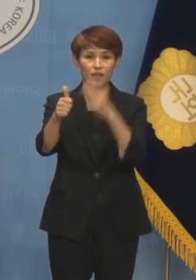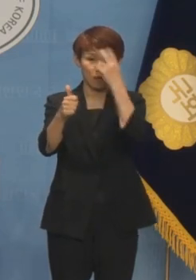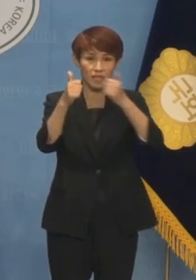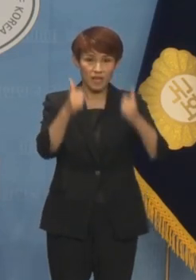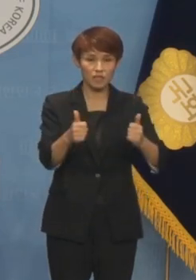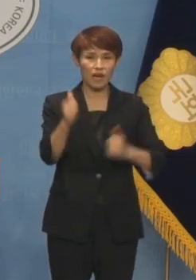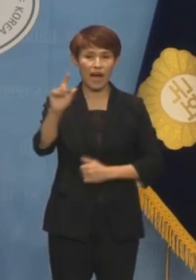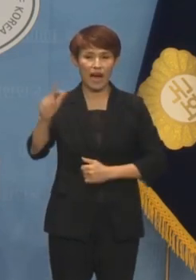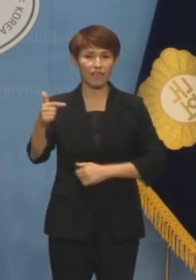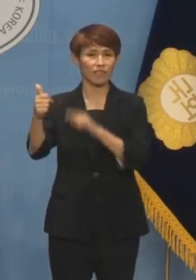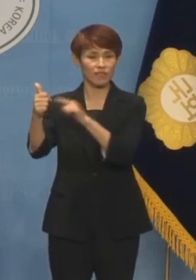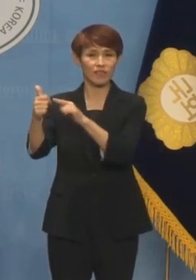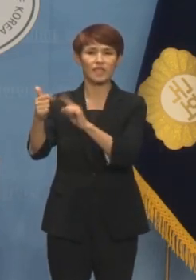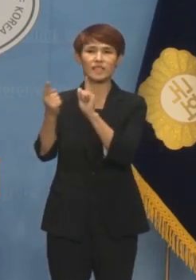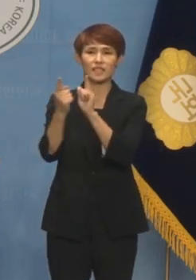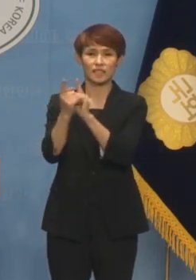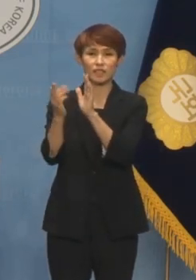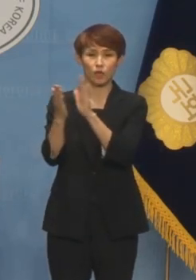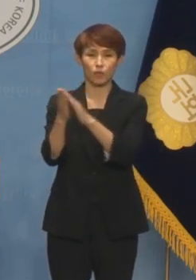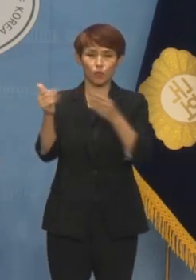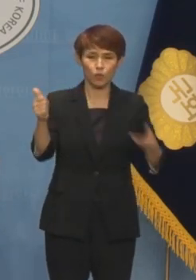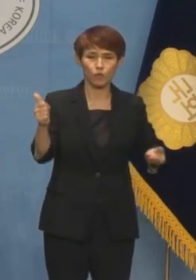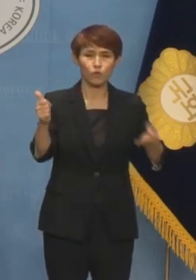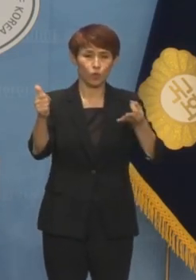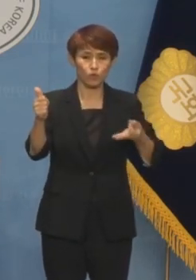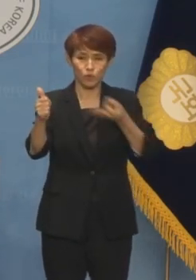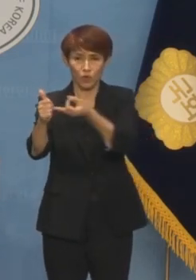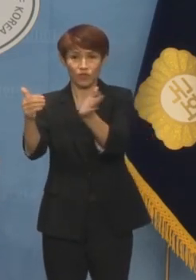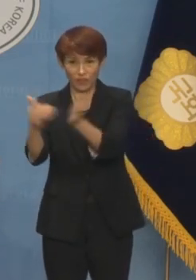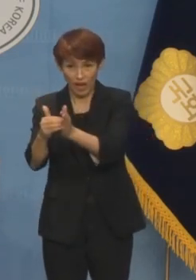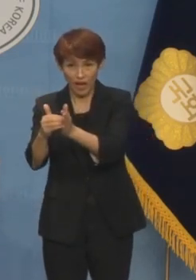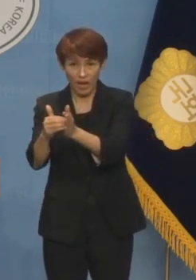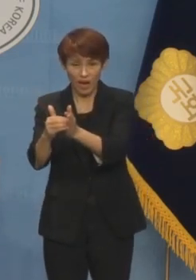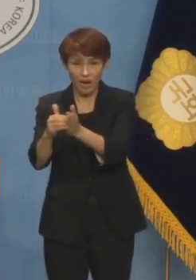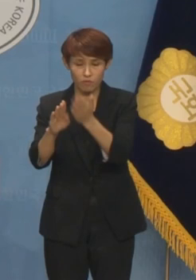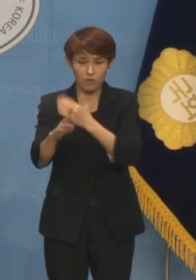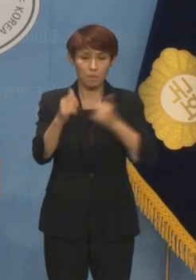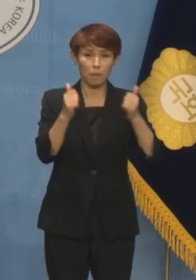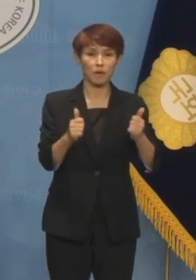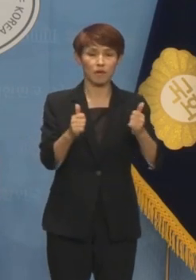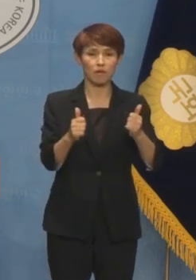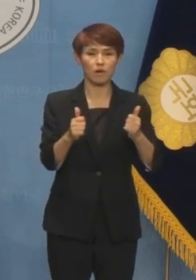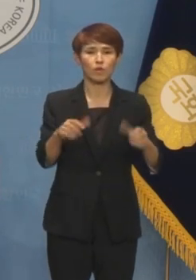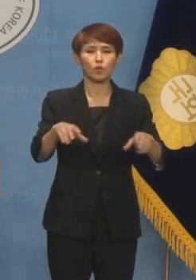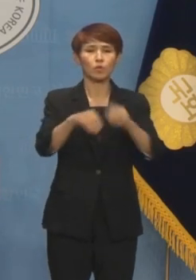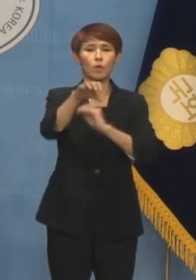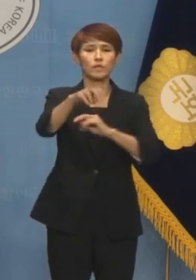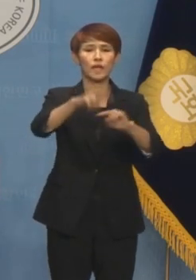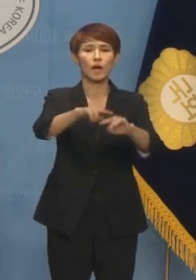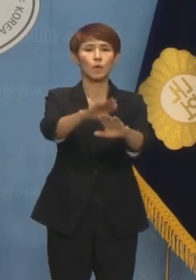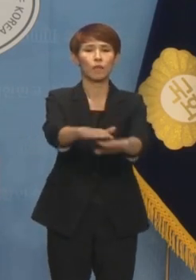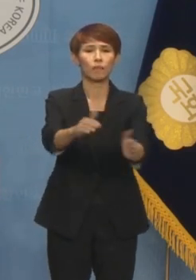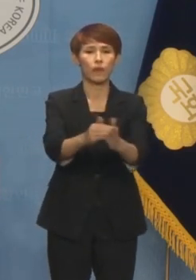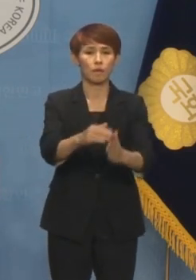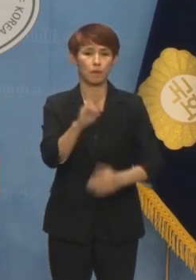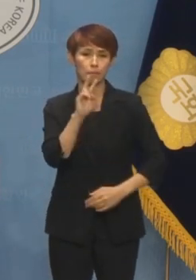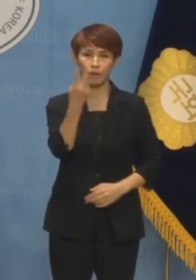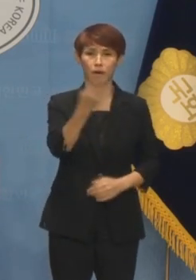전 총리에게 직접 돈을 줬다고 진술했다가 법정에서는 총리 공간 의제에 뒀다고 말을